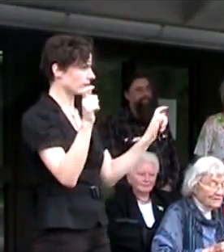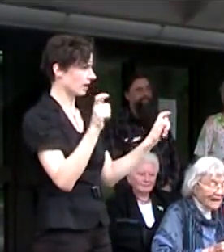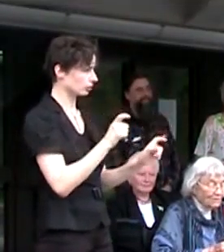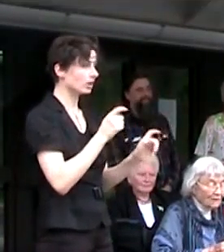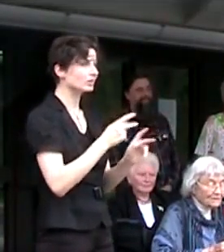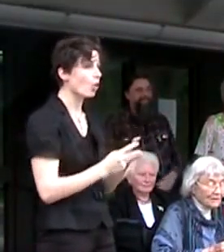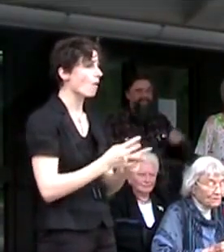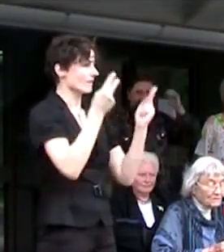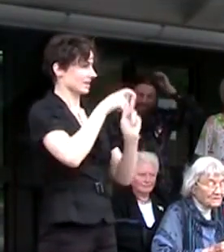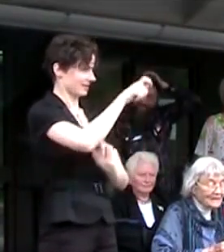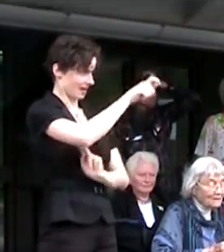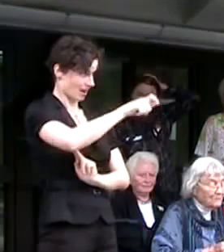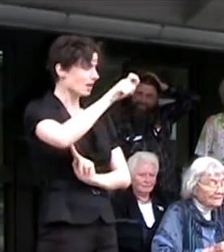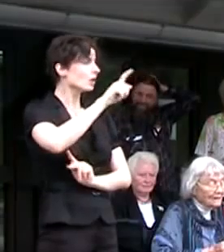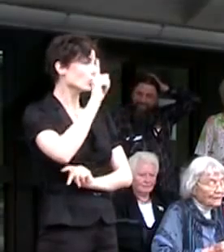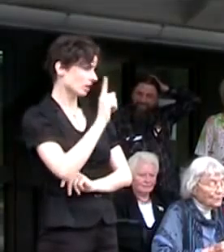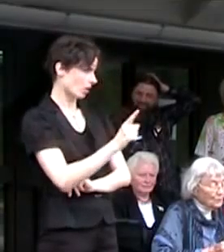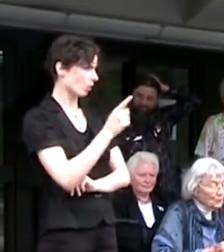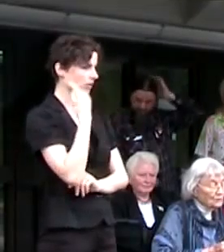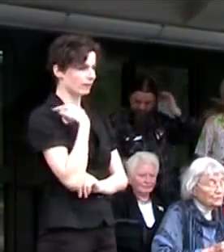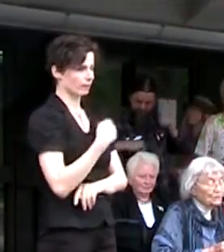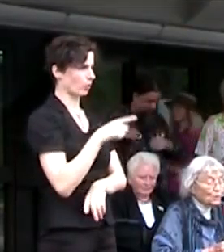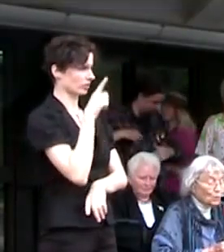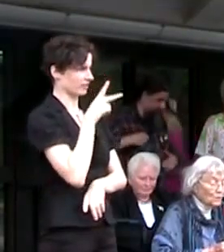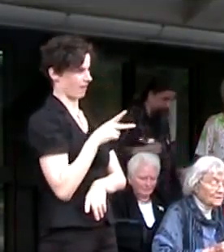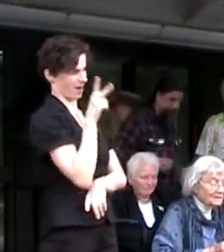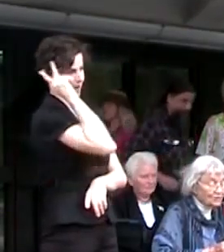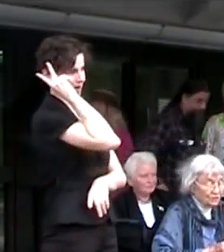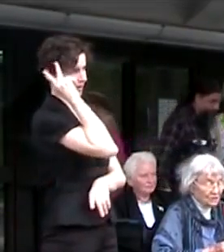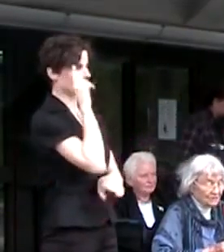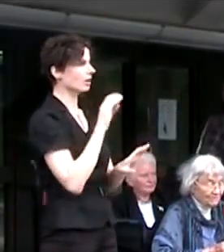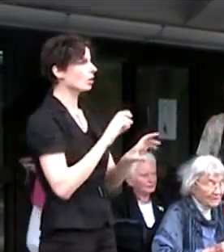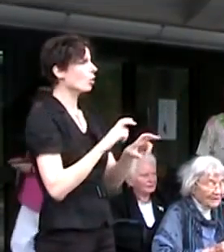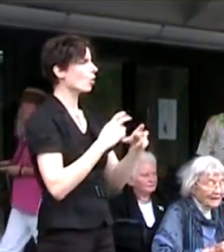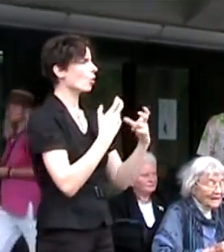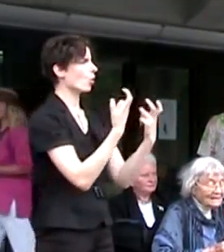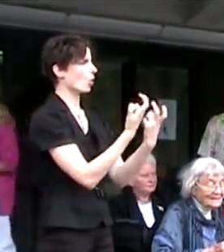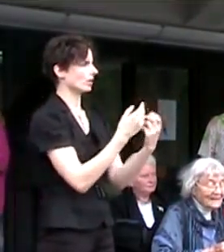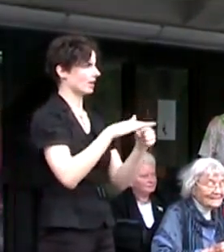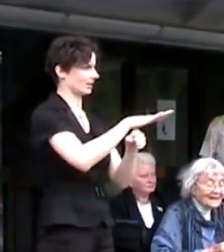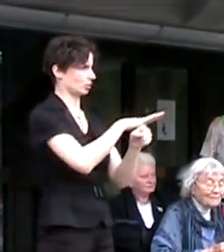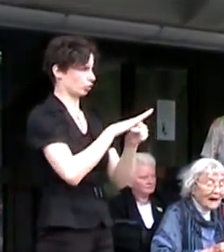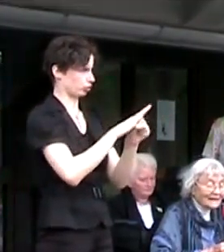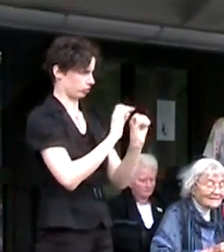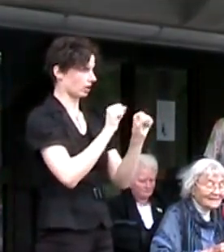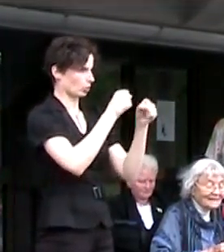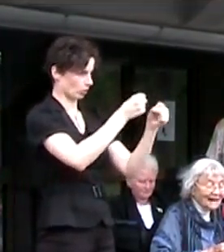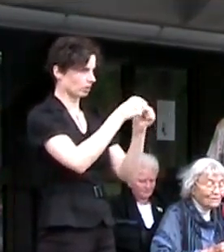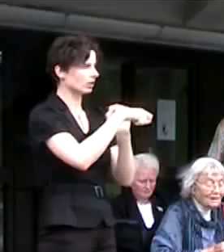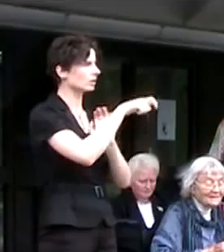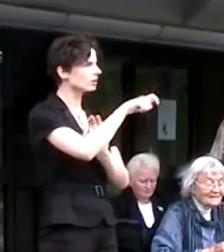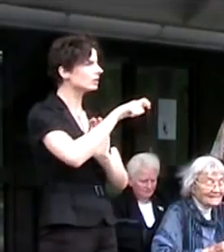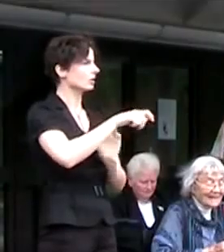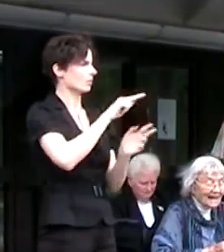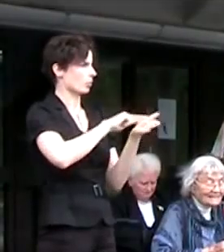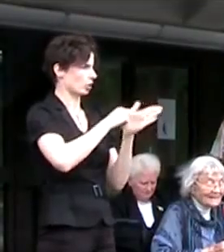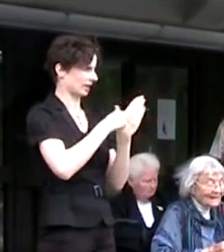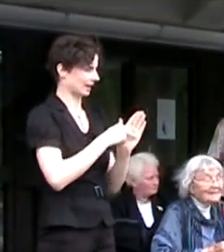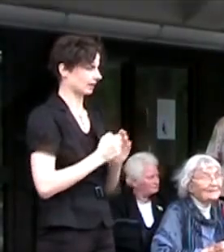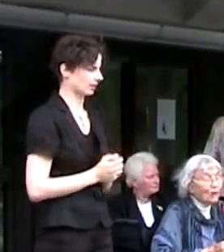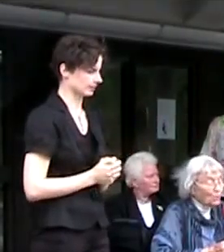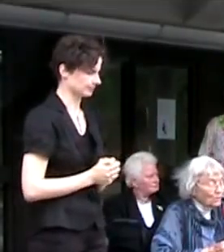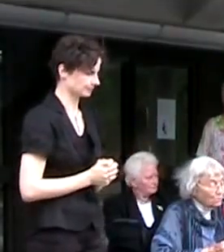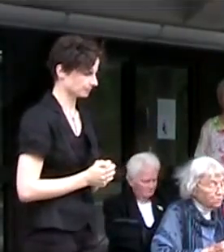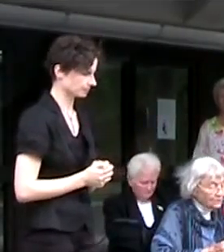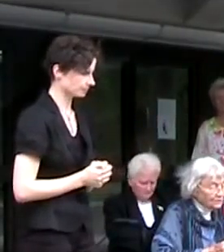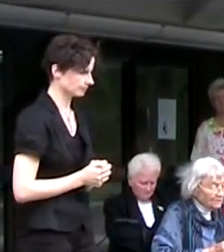des im Januar 2007 gegründeten Runden Tisches. Sie ließen am 18. Januar dieses Jahres